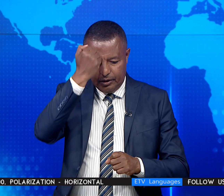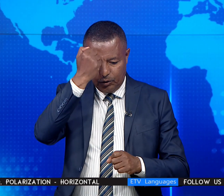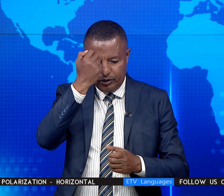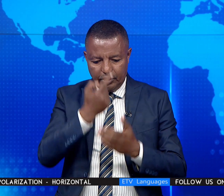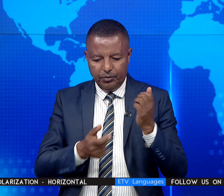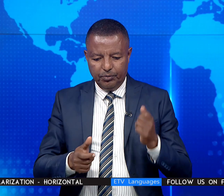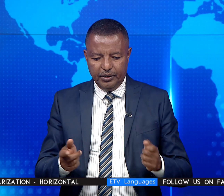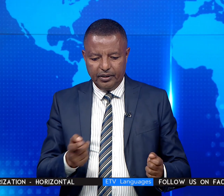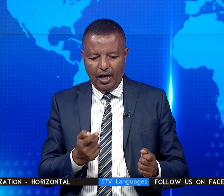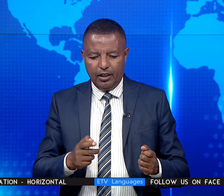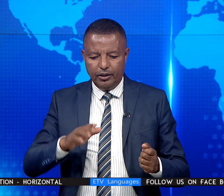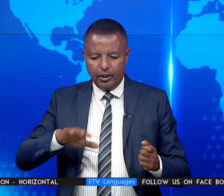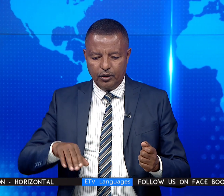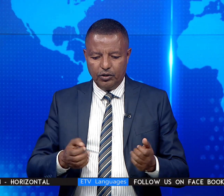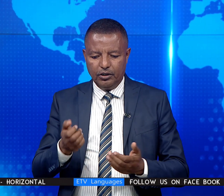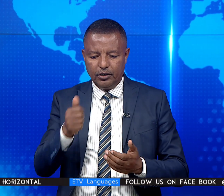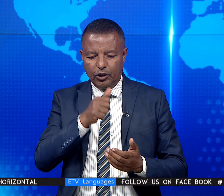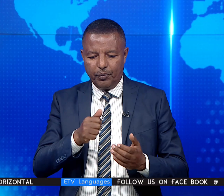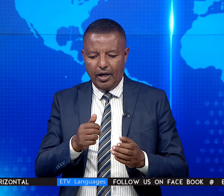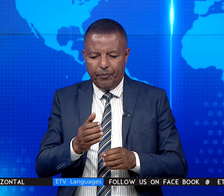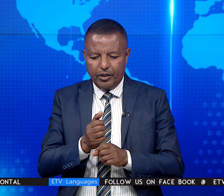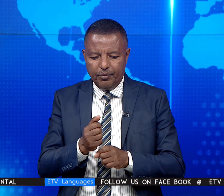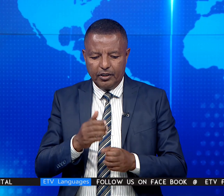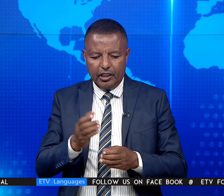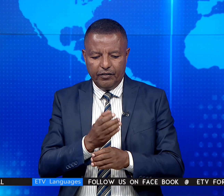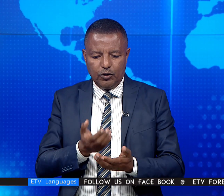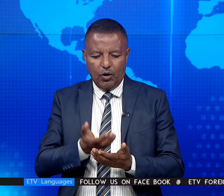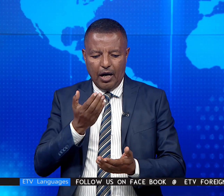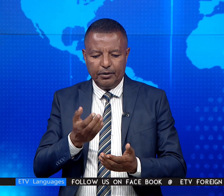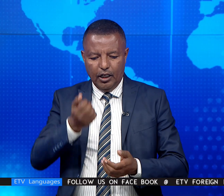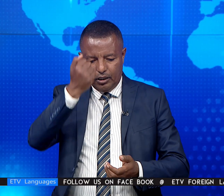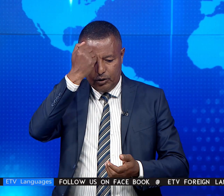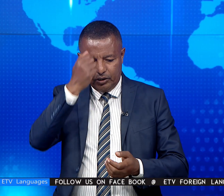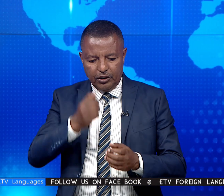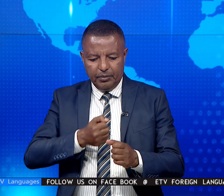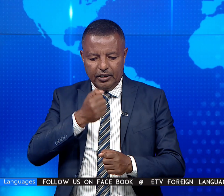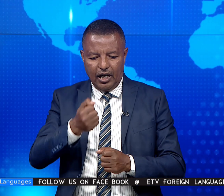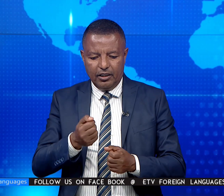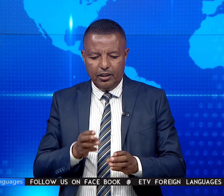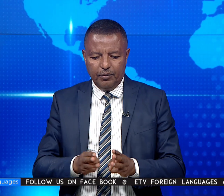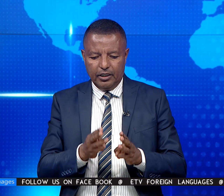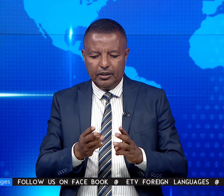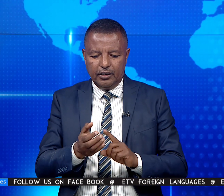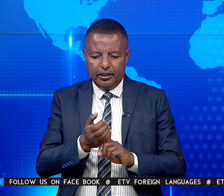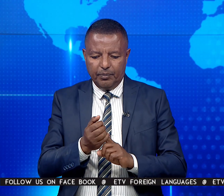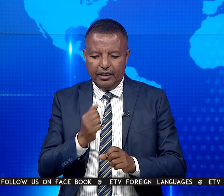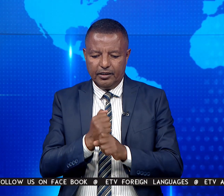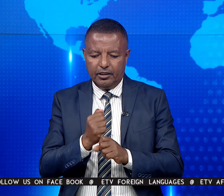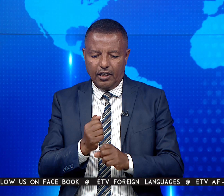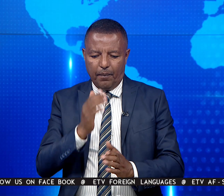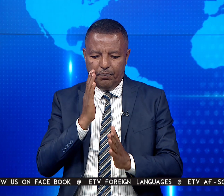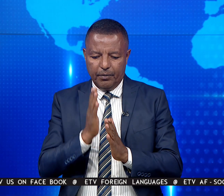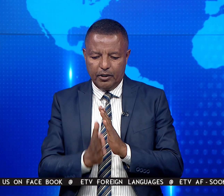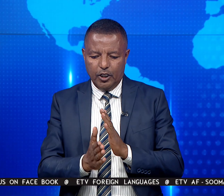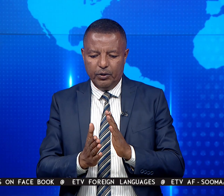ዓመት የቁጭት ብቻ የቀሩትን የኢትዮጵያ እምቅ የተፈጥሮ ሀብት ከቁጭት በተሻገረ መንገድ ተጨባጭ